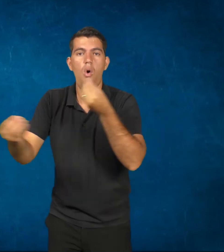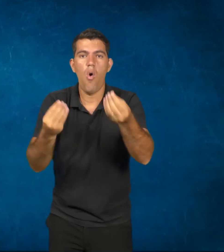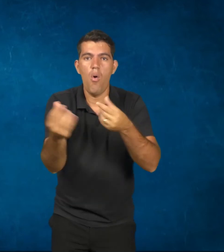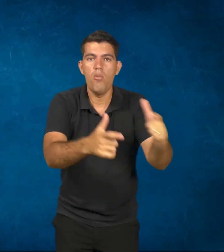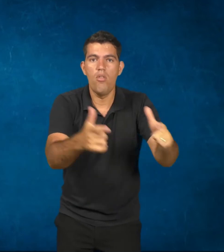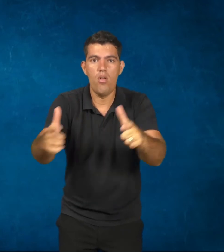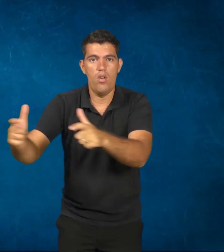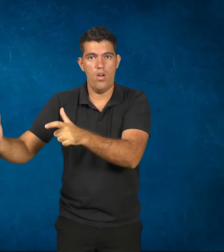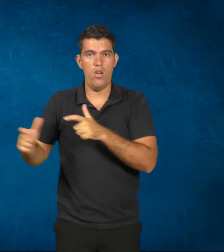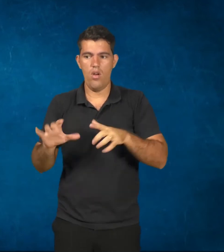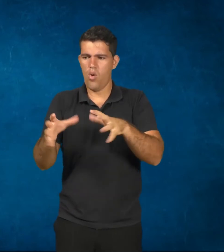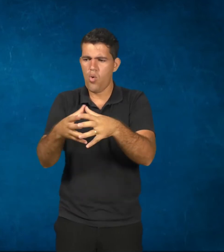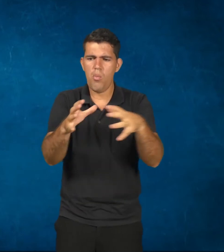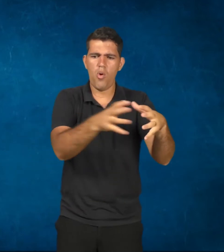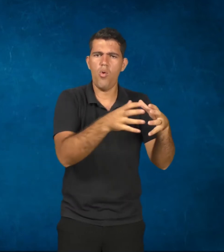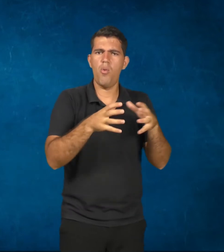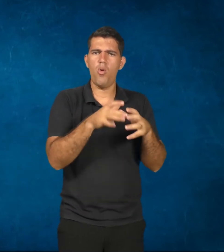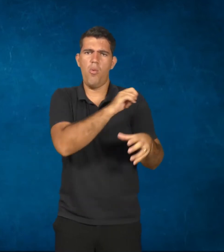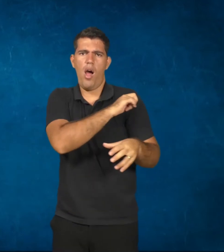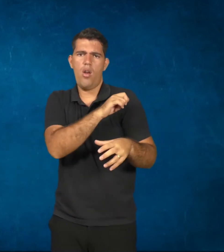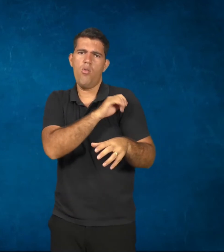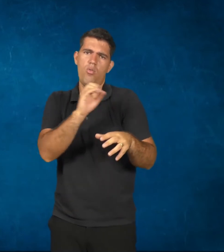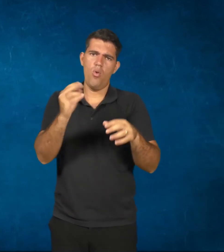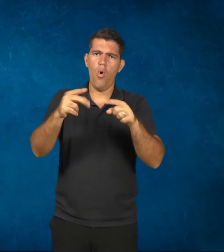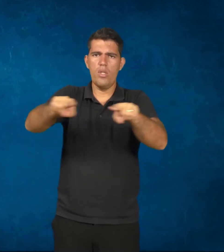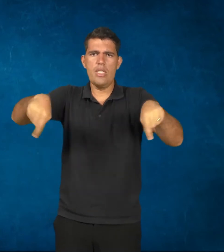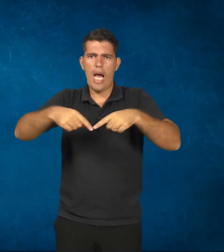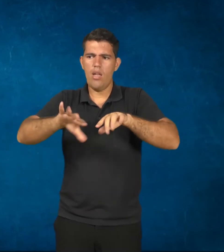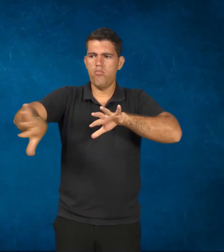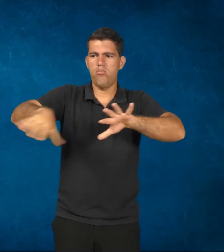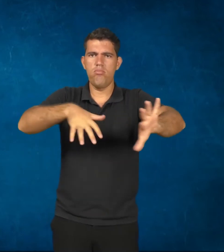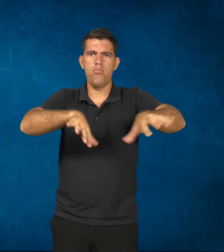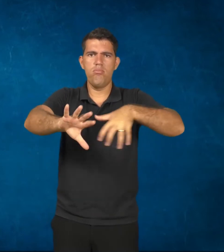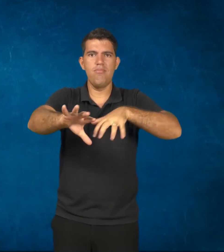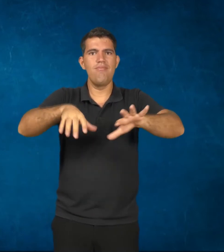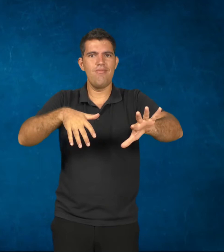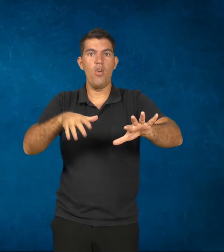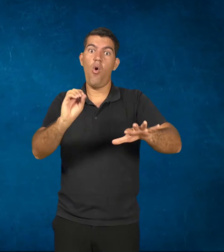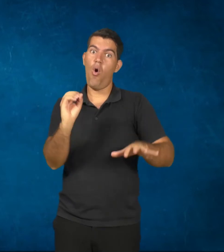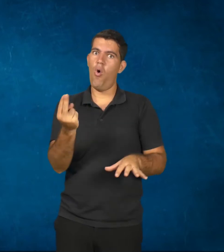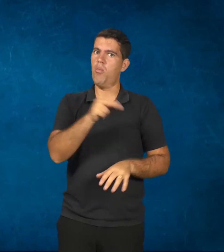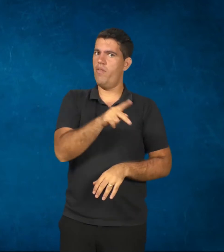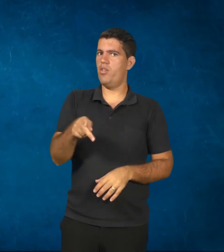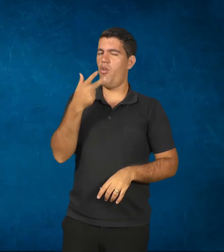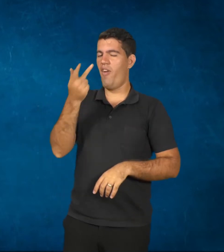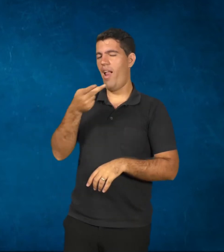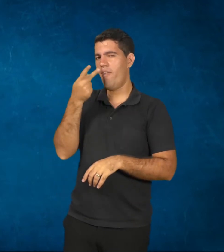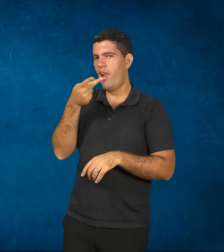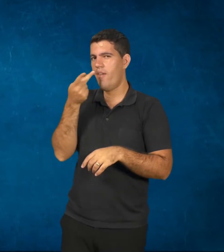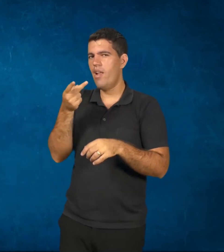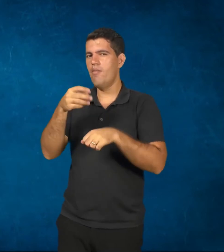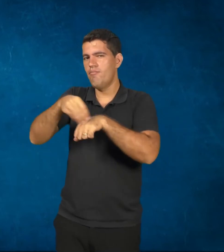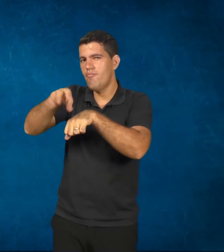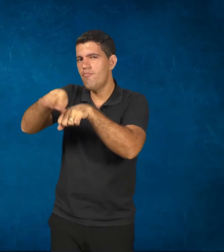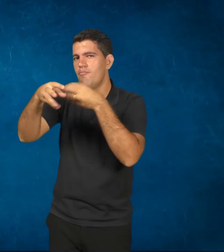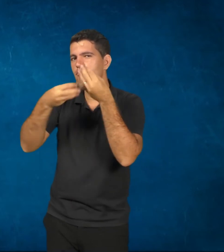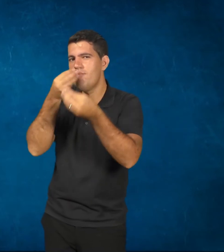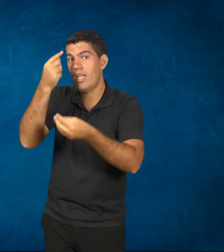os alunos por grupamentos e turmas e mensagens implícitas nas falas dos professores e nos livros didáticos. As